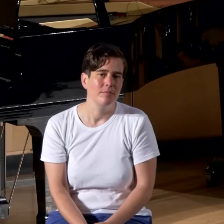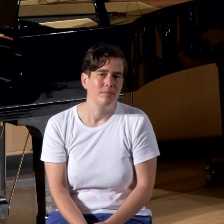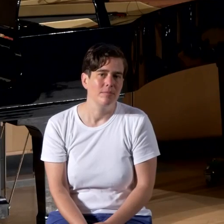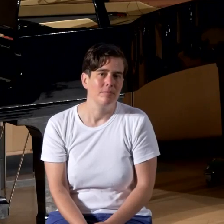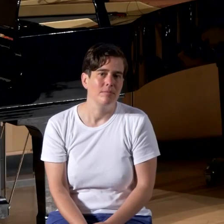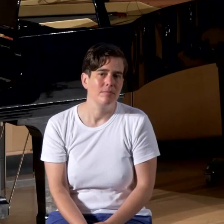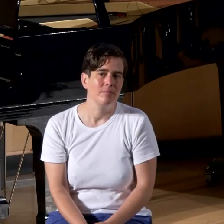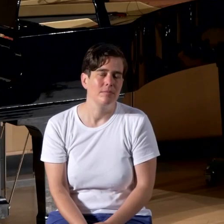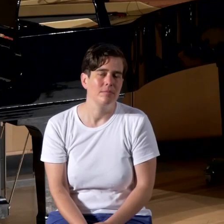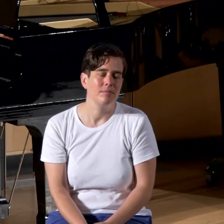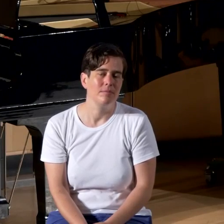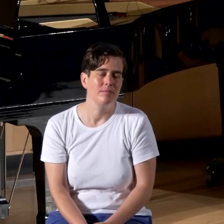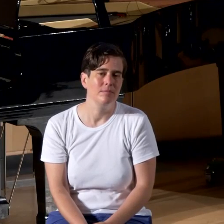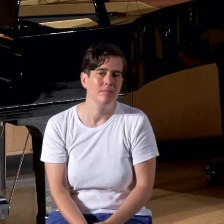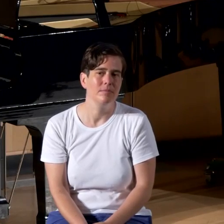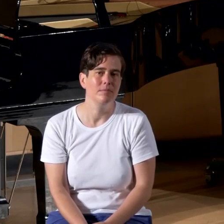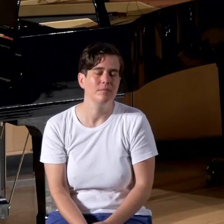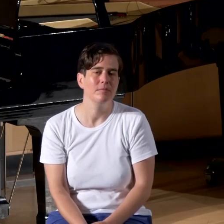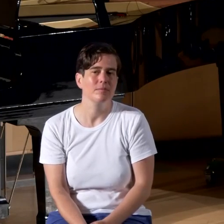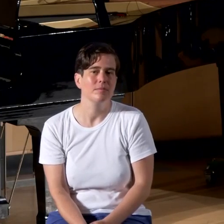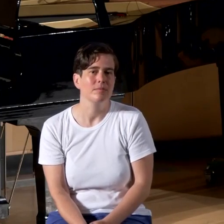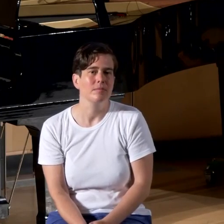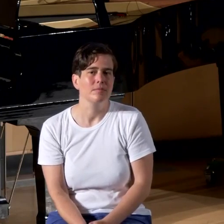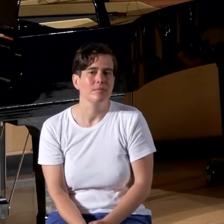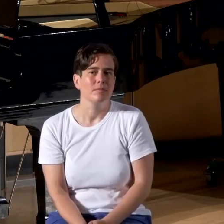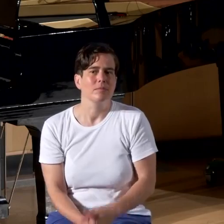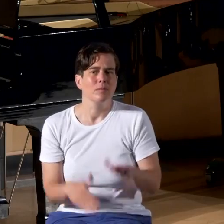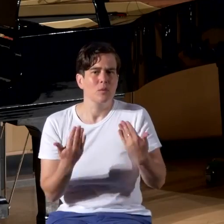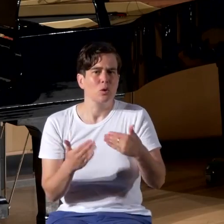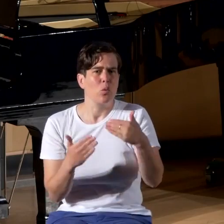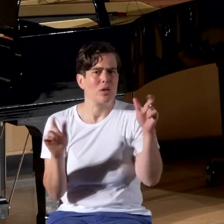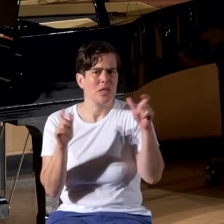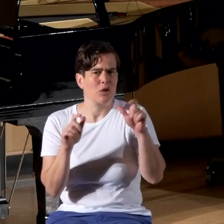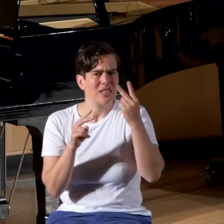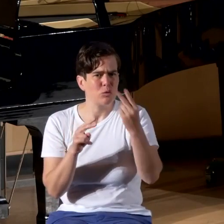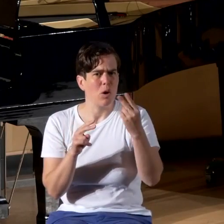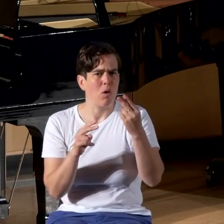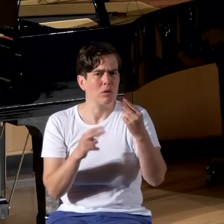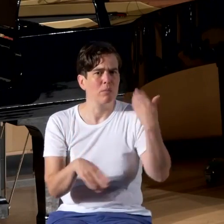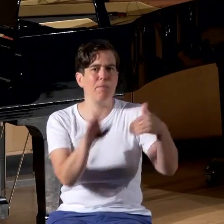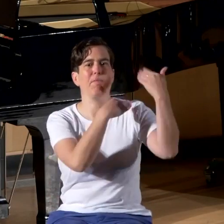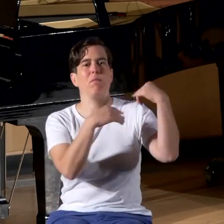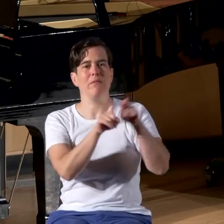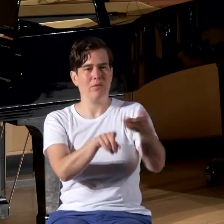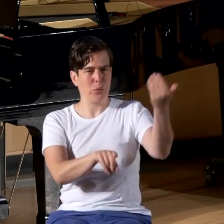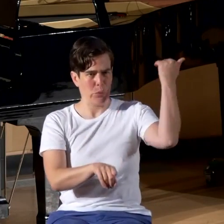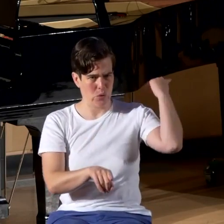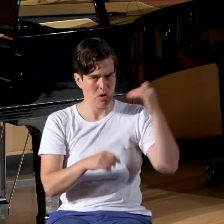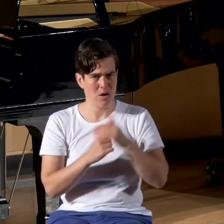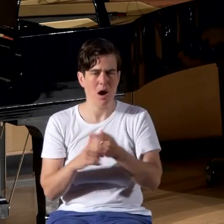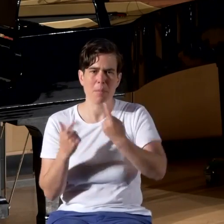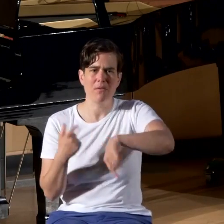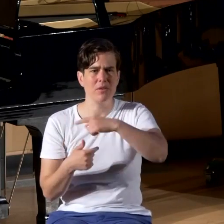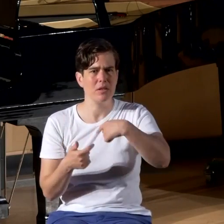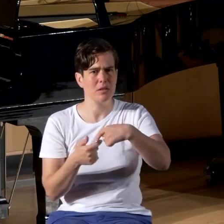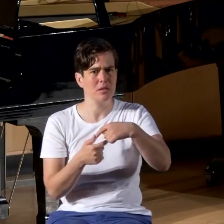Unsere Antwort auf die drohende Rollback-Bewegung kann nur eine sein: Einigkeit. Hier bei den